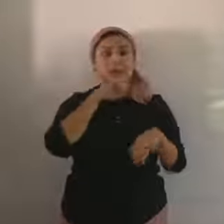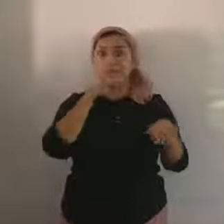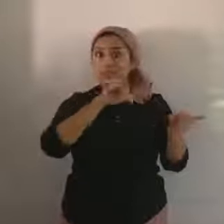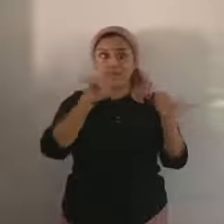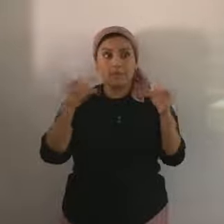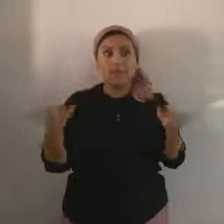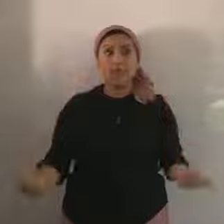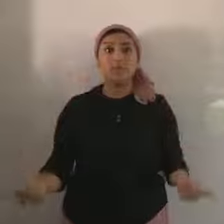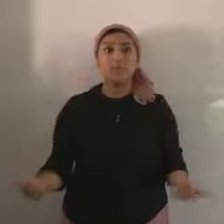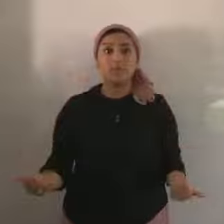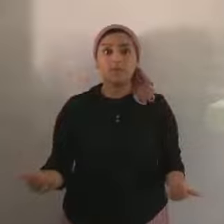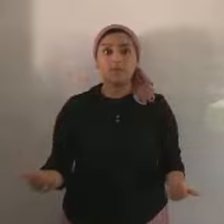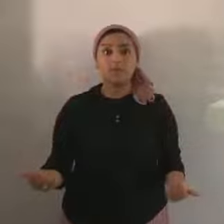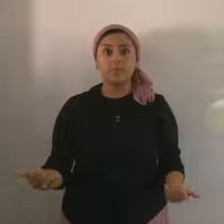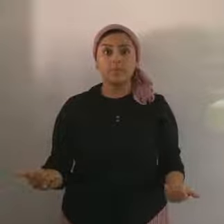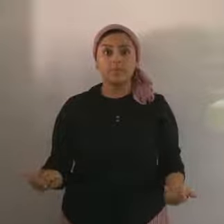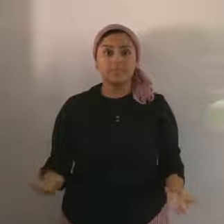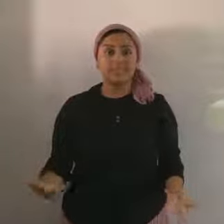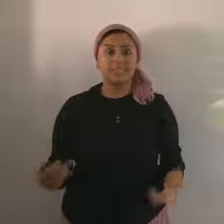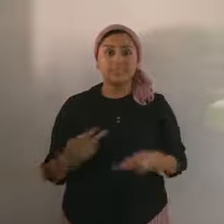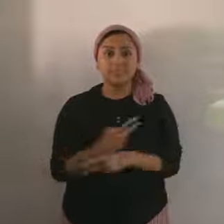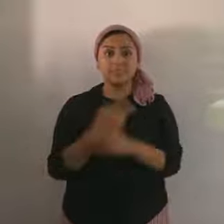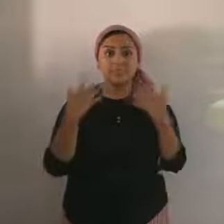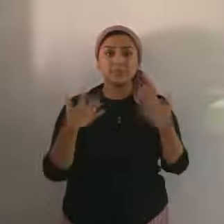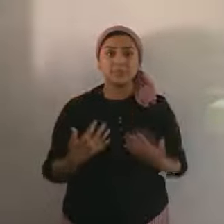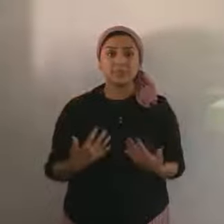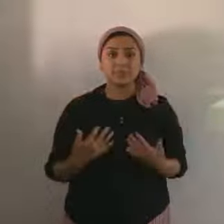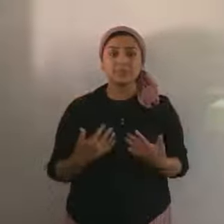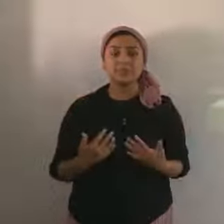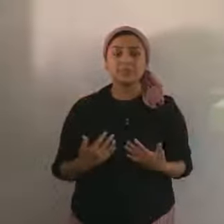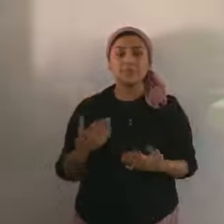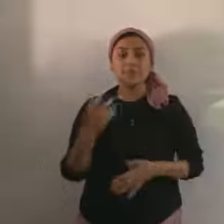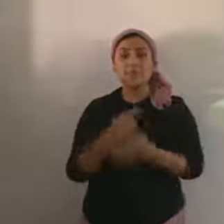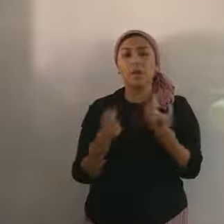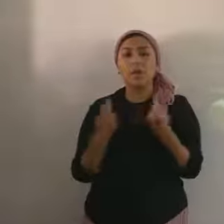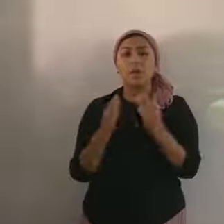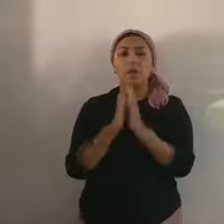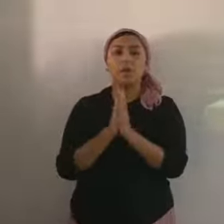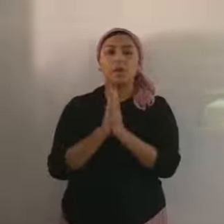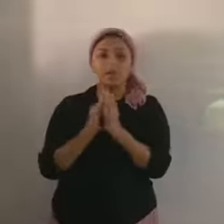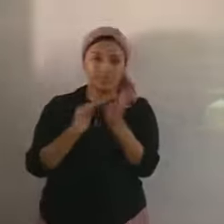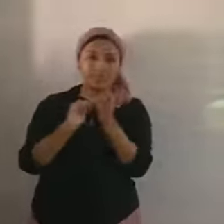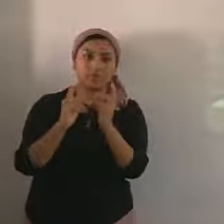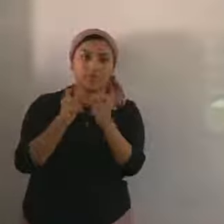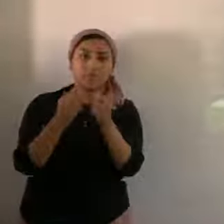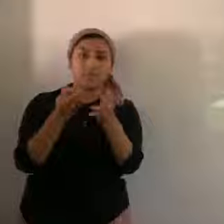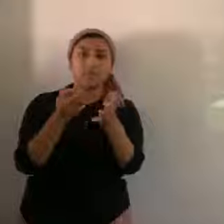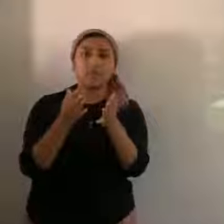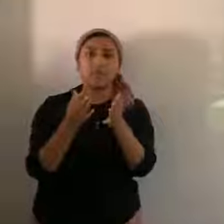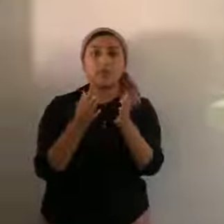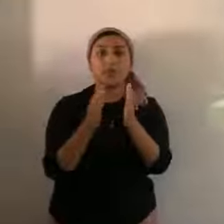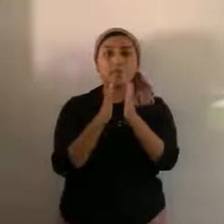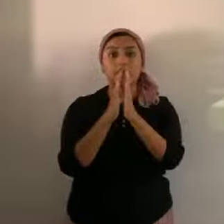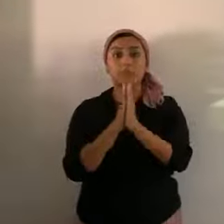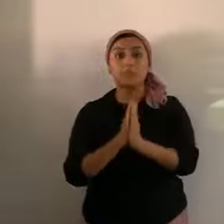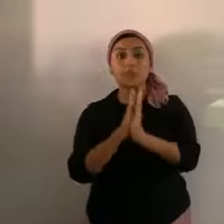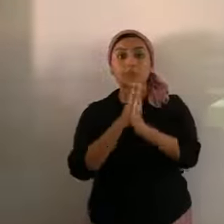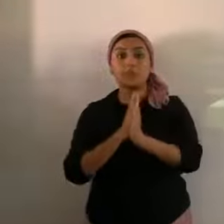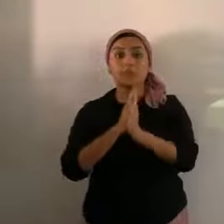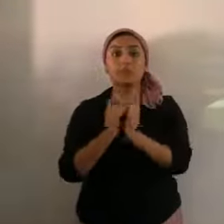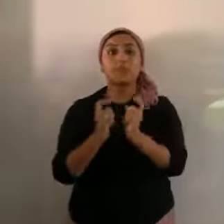ahora? Es terrible. ¿Qué hace la oración? Permítanme decirles esto. La oración